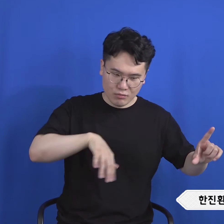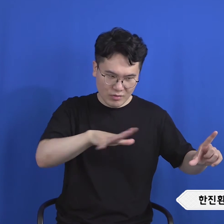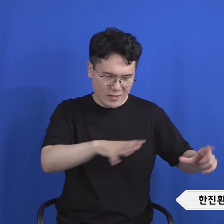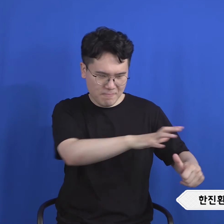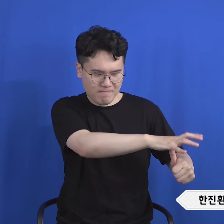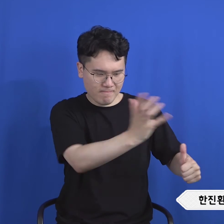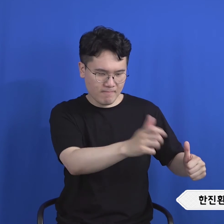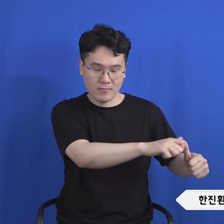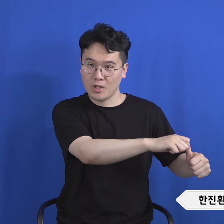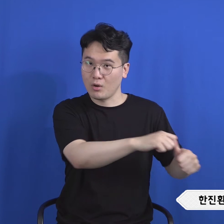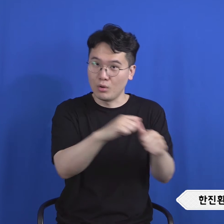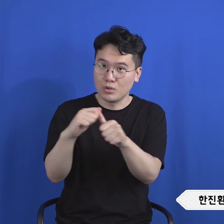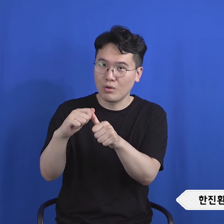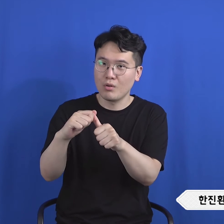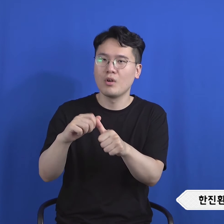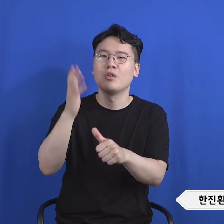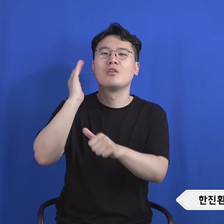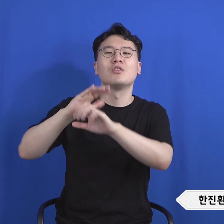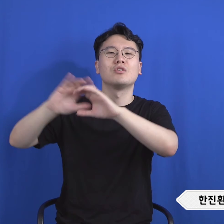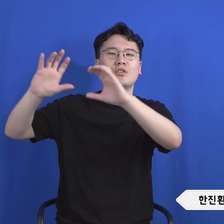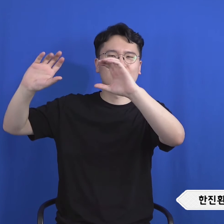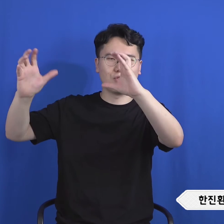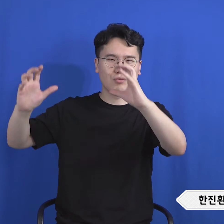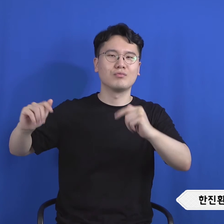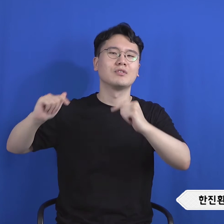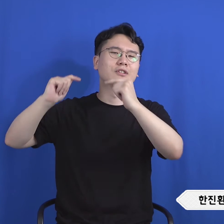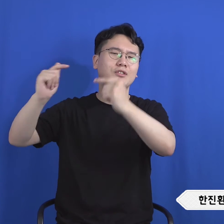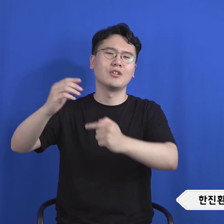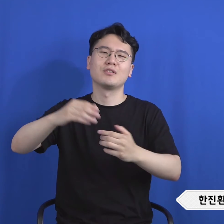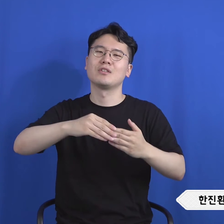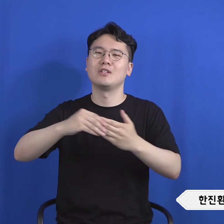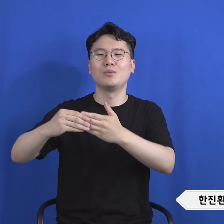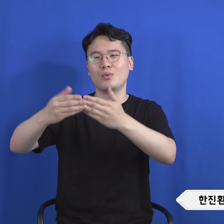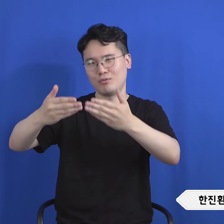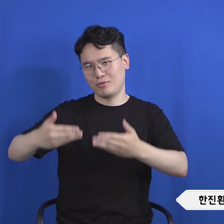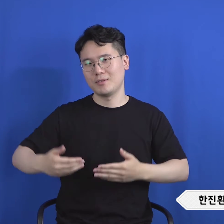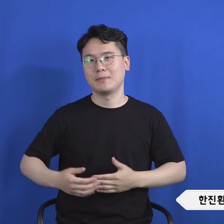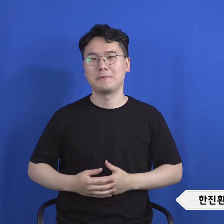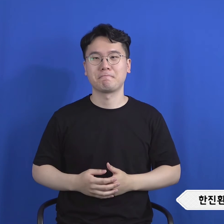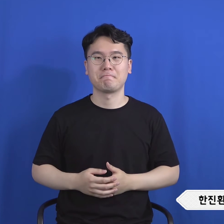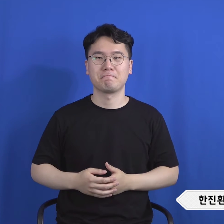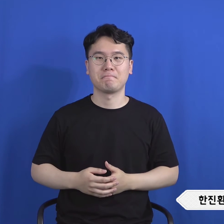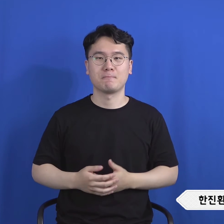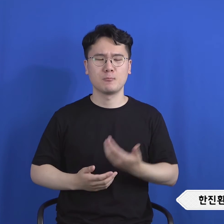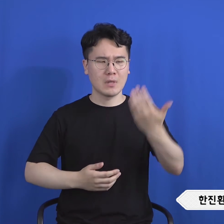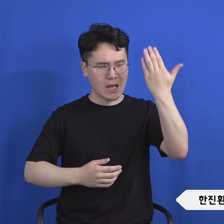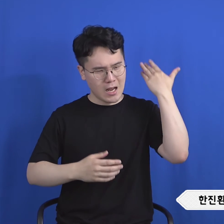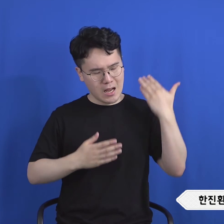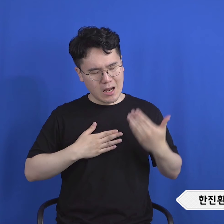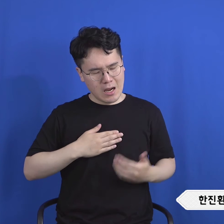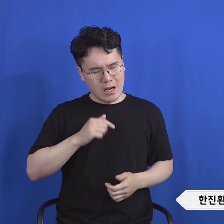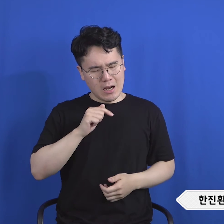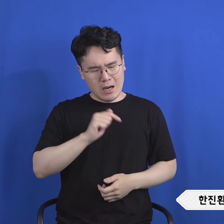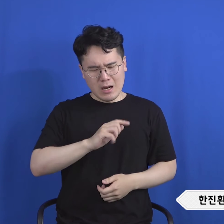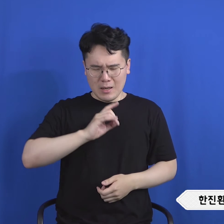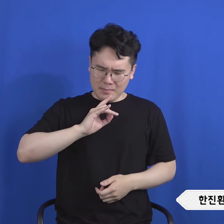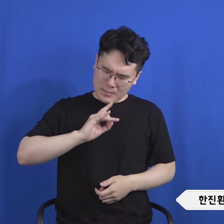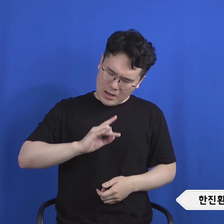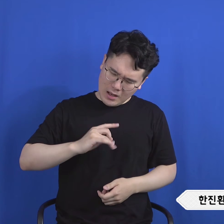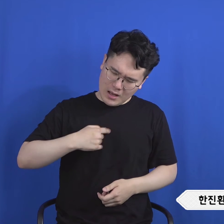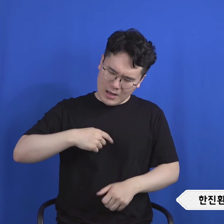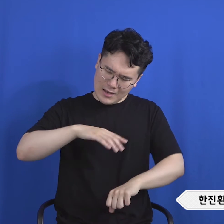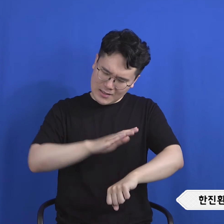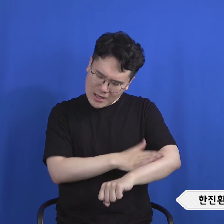백성으로 만들어 주셨지 않습니까? 지난날의 내 삶을 바라보면서 내가 이것밖에 안 되는 존재인지 낙심이